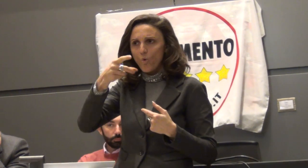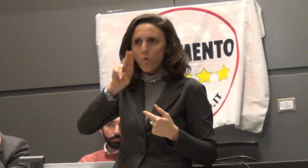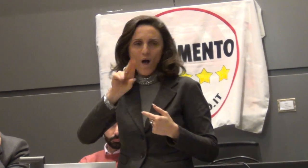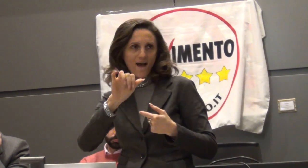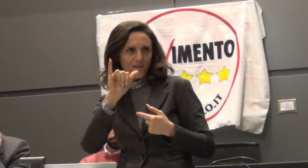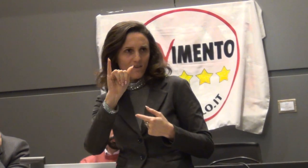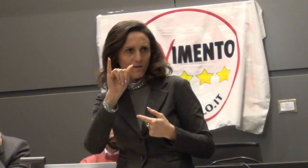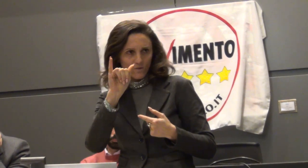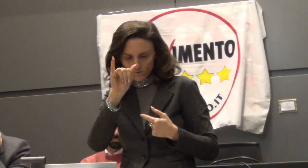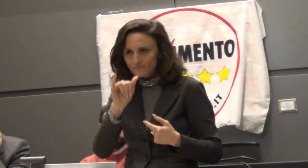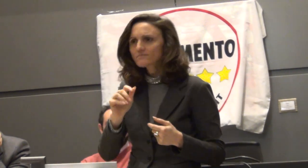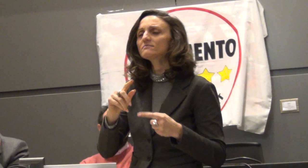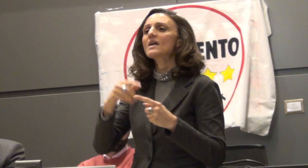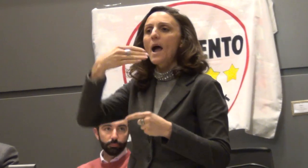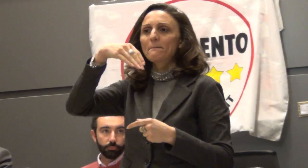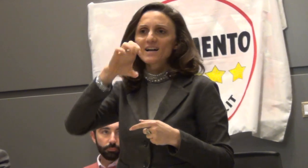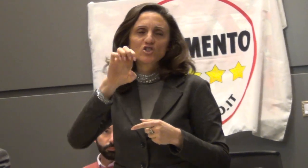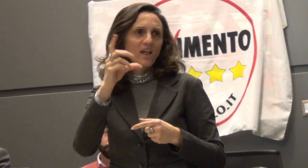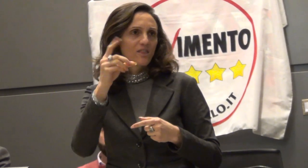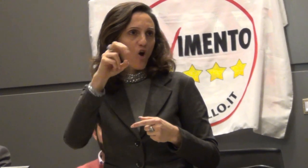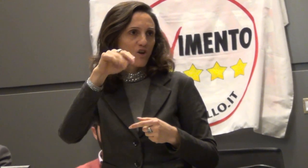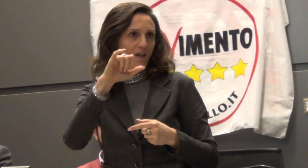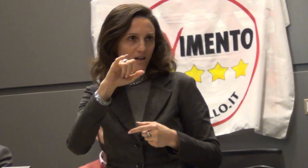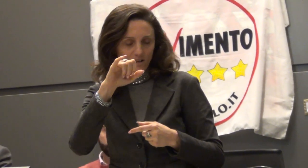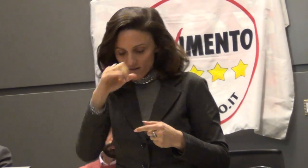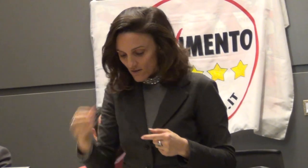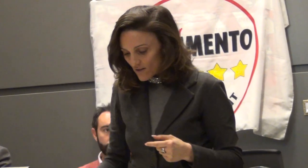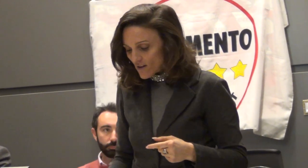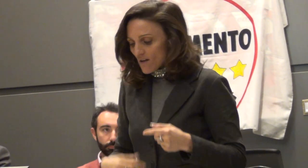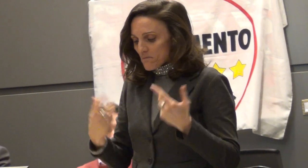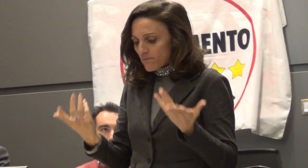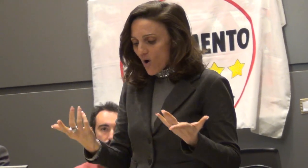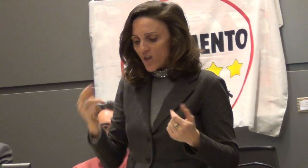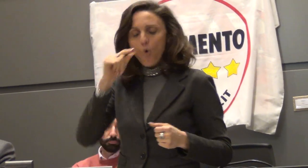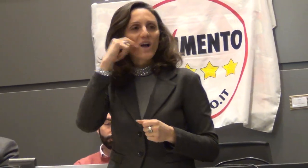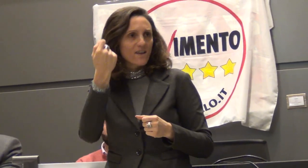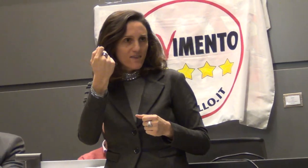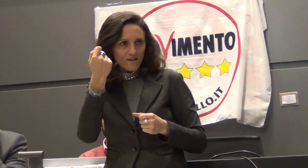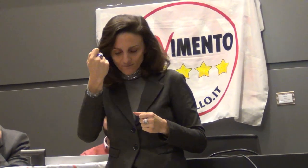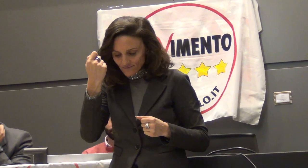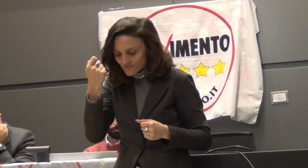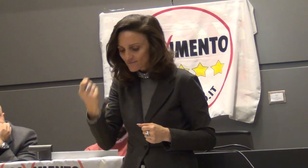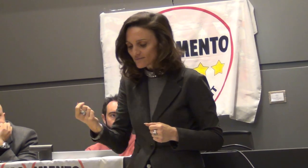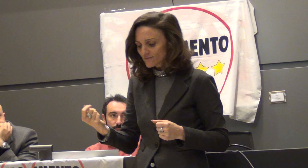in Uruguay, in Macedonia, in Ungheria